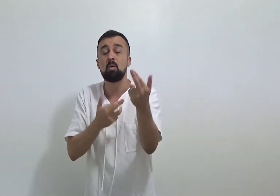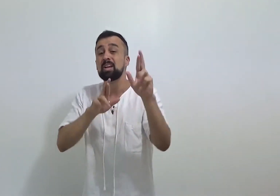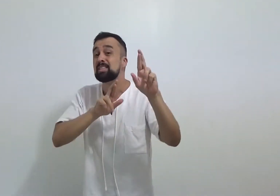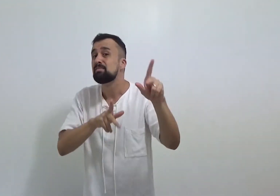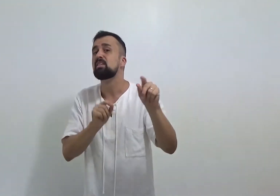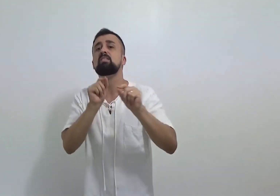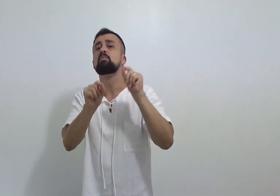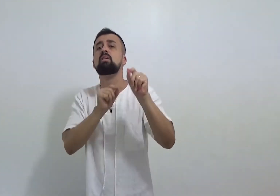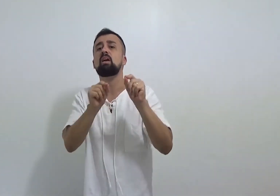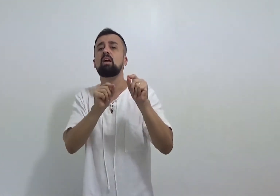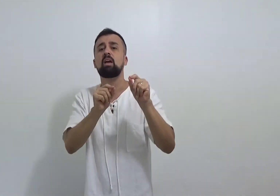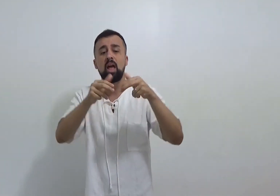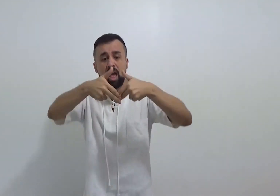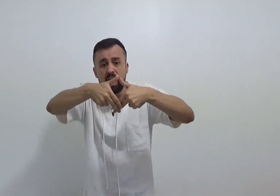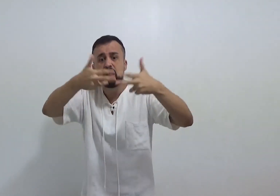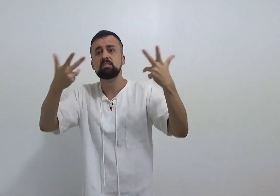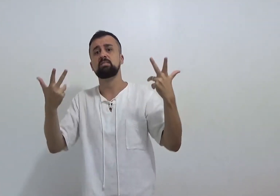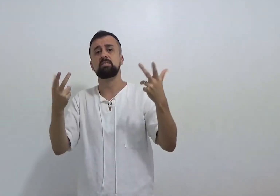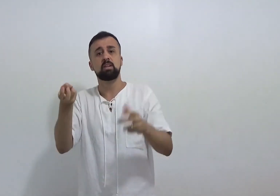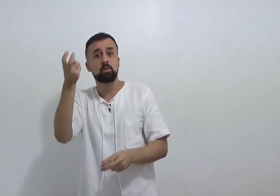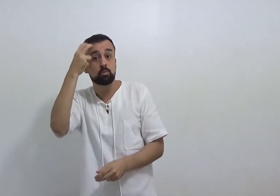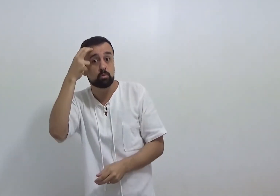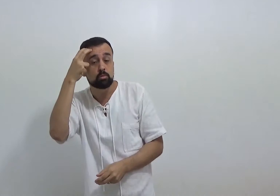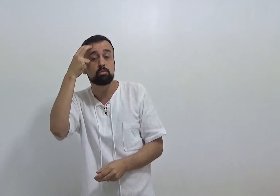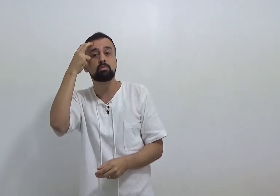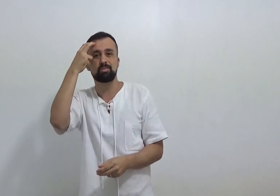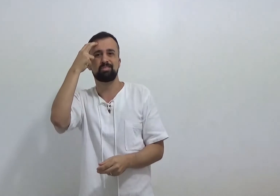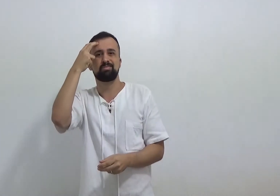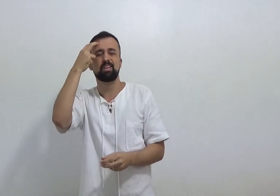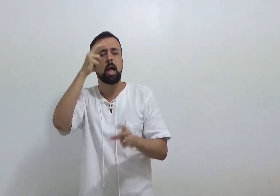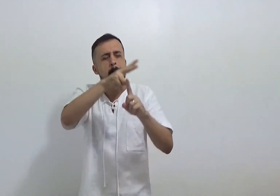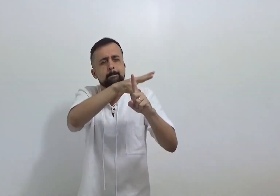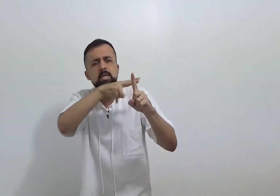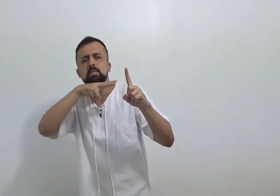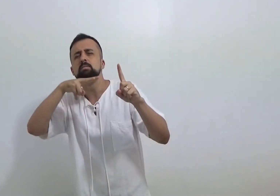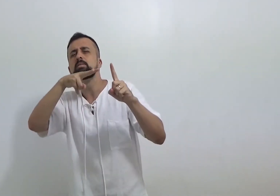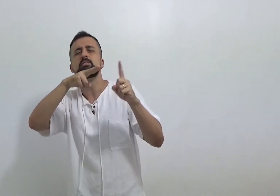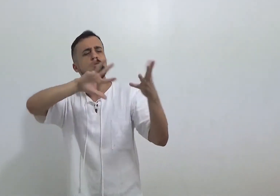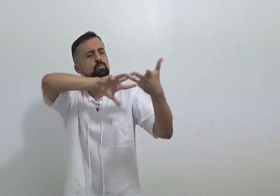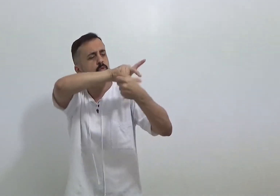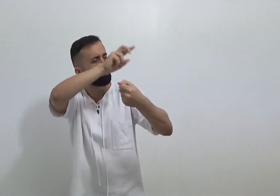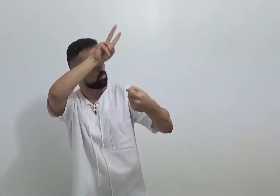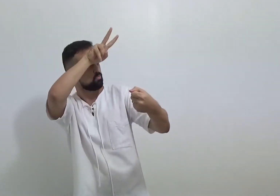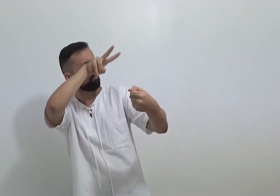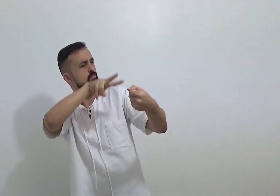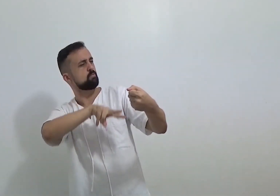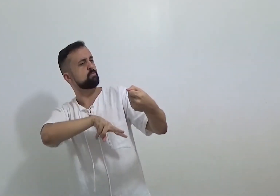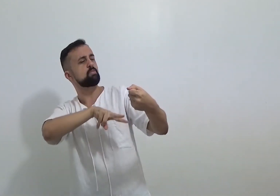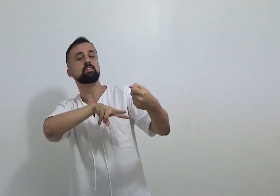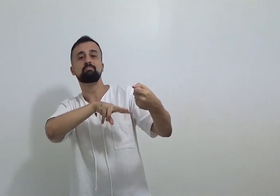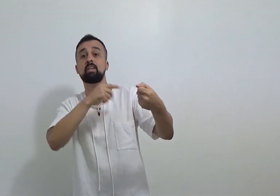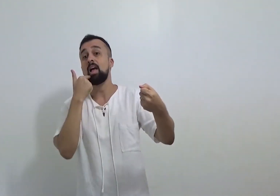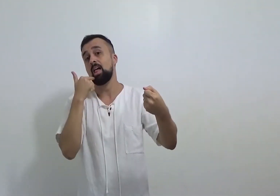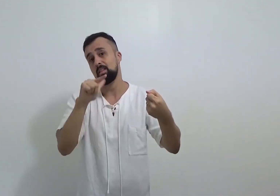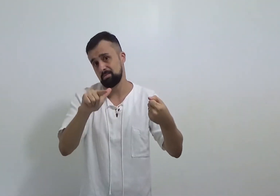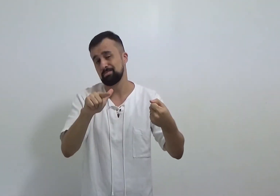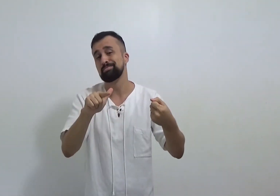São pessoas como nós. A diferença é a etnia, a cultura,